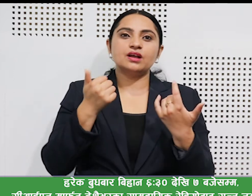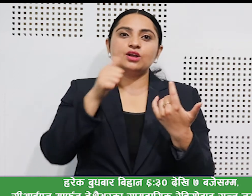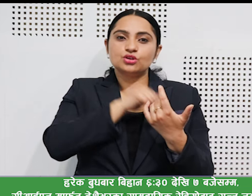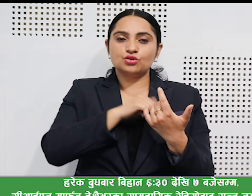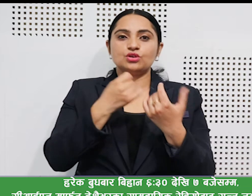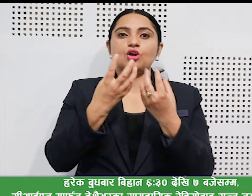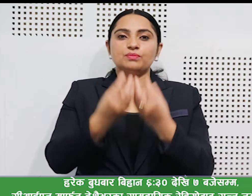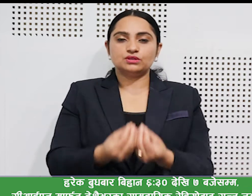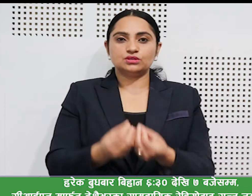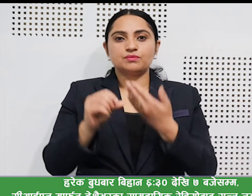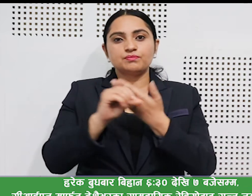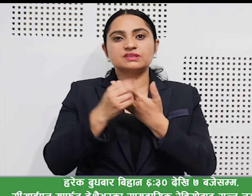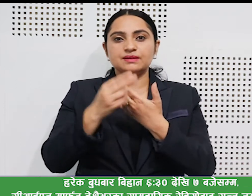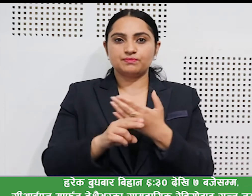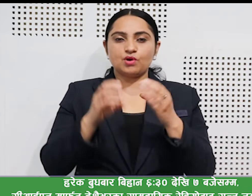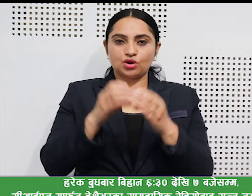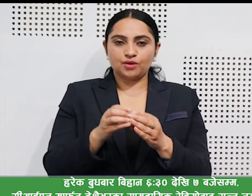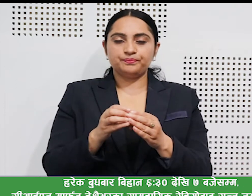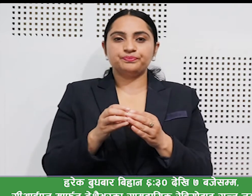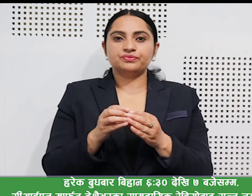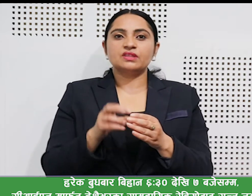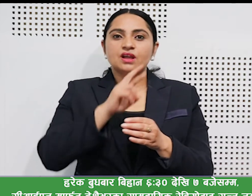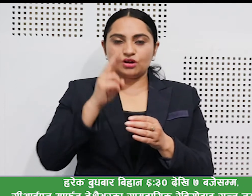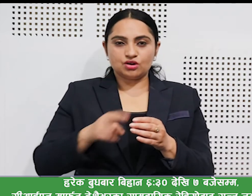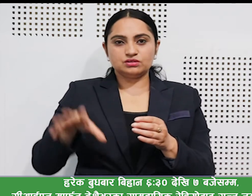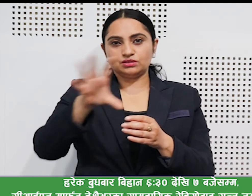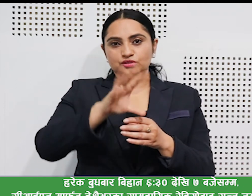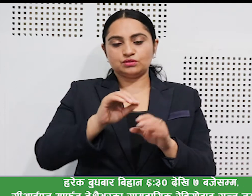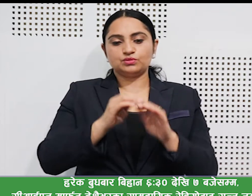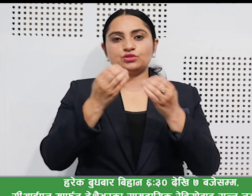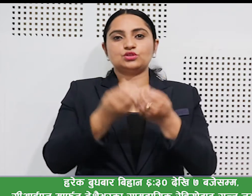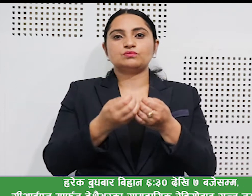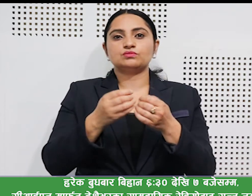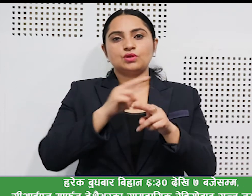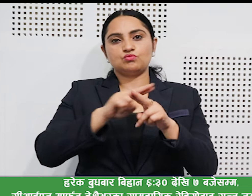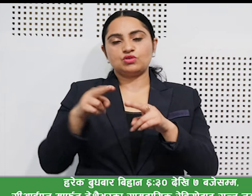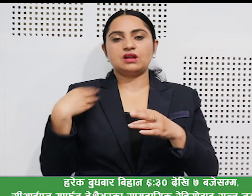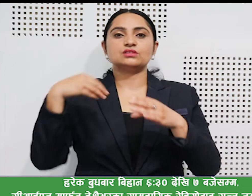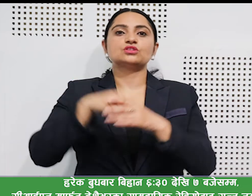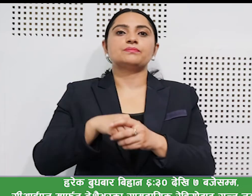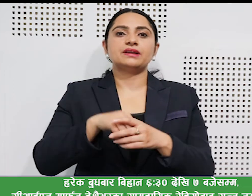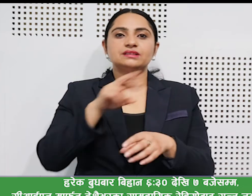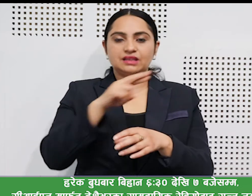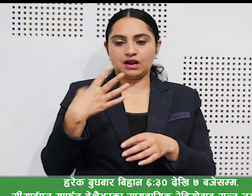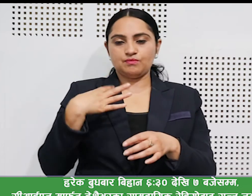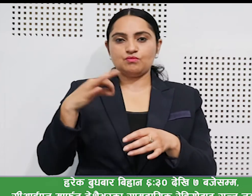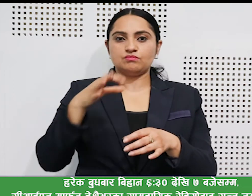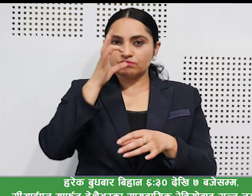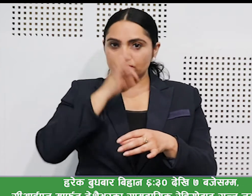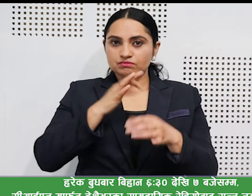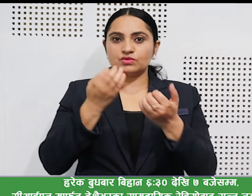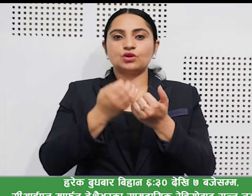अल्पसंख्यक, सीमान्तकृत तथा पछाडि परेका वर्ग र सबै समुदायको अर्थपूर्ण सहभागिता तथा प्रतिनिधित्व